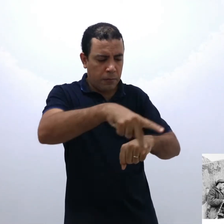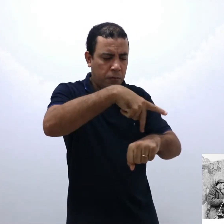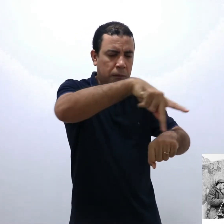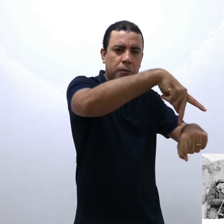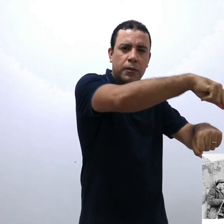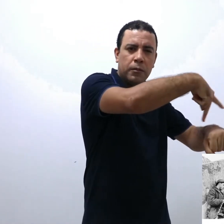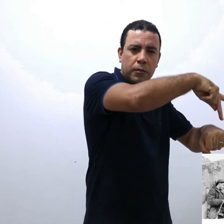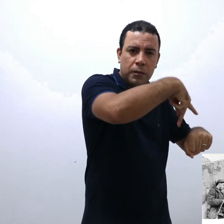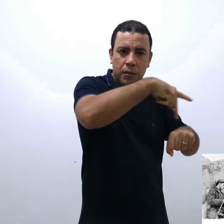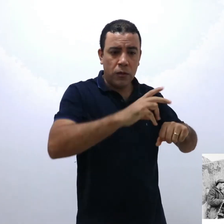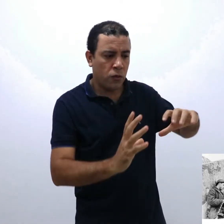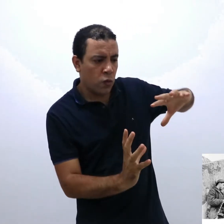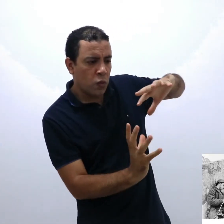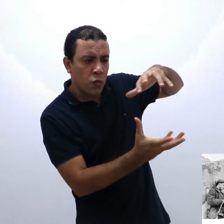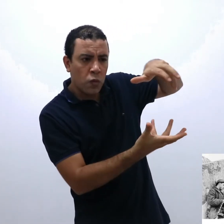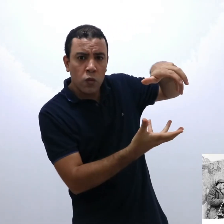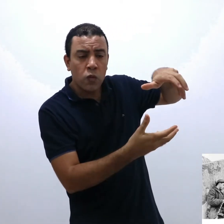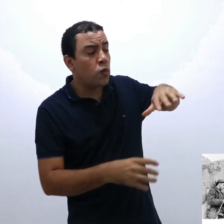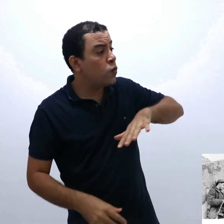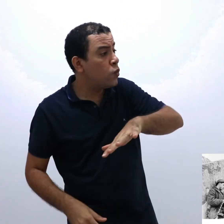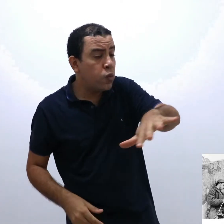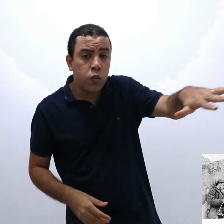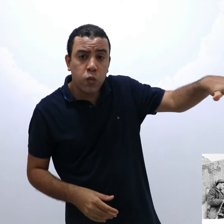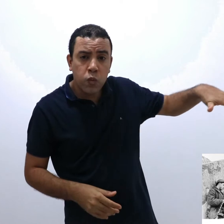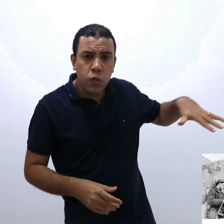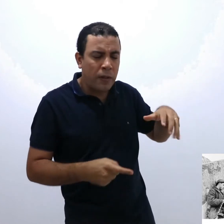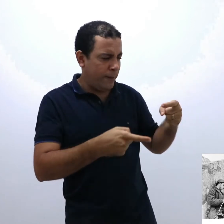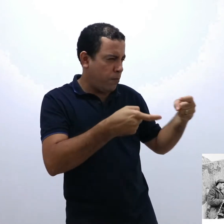vários países no mundo, eles se envolveram em uma guerra.